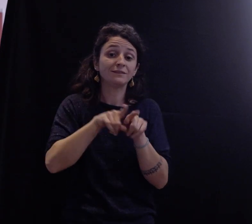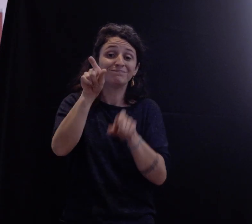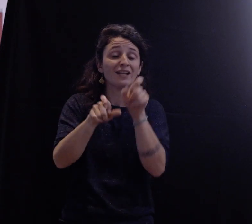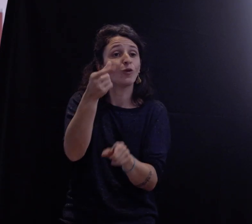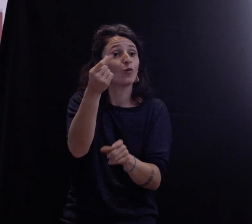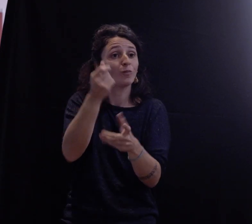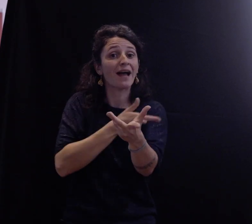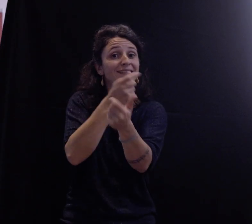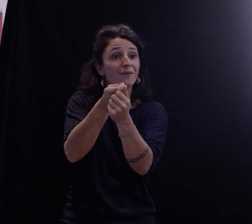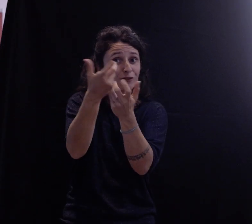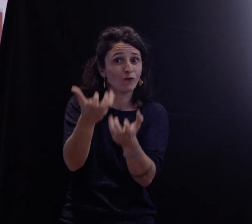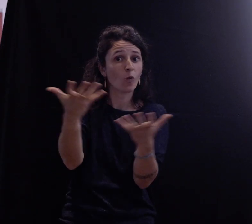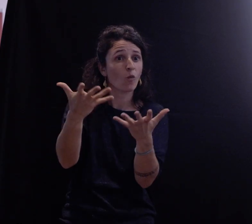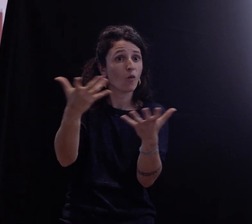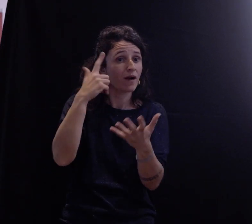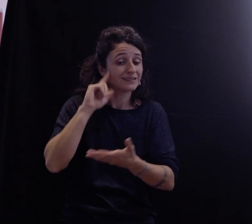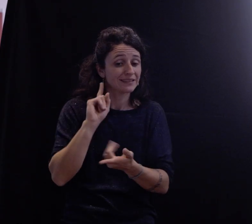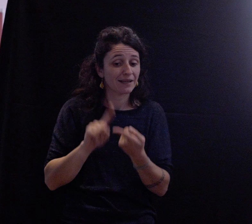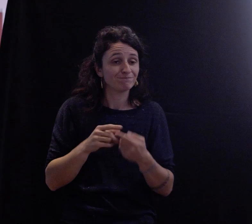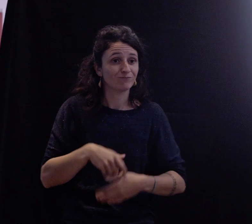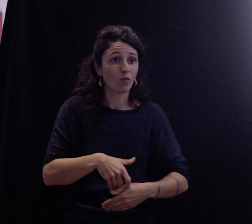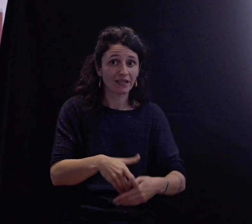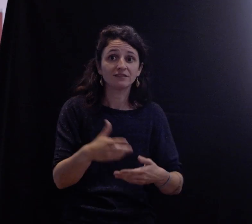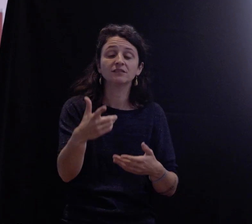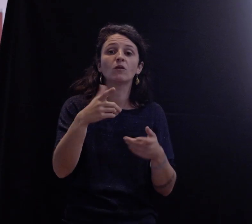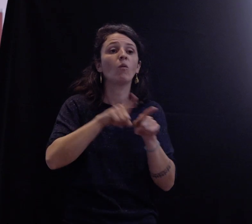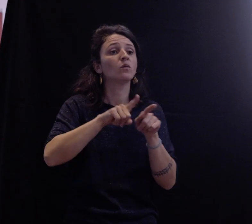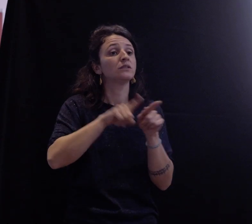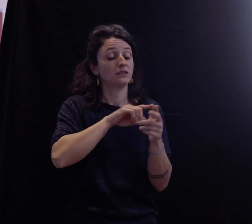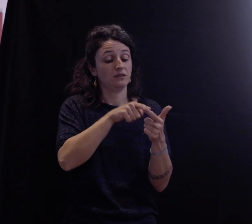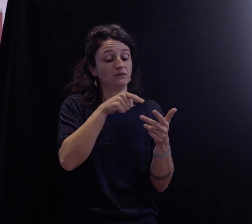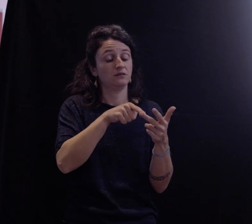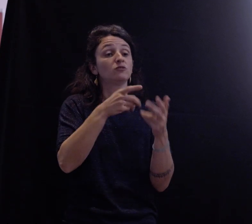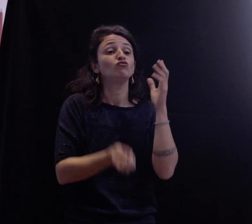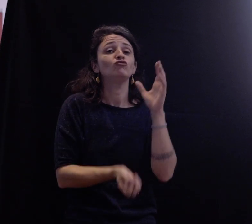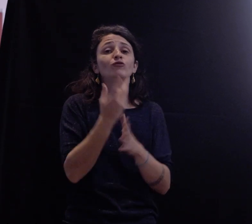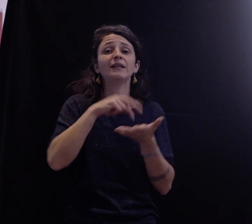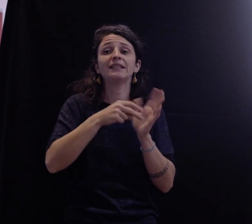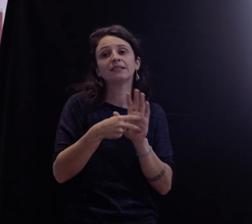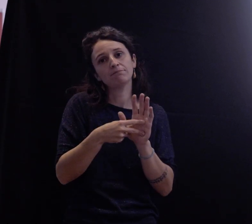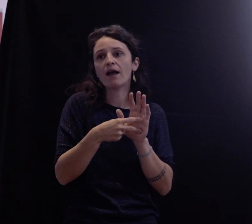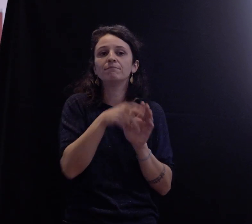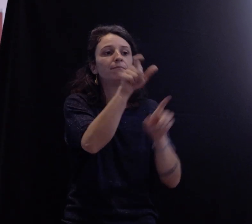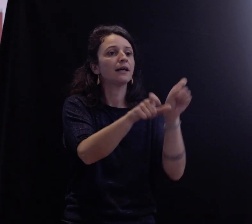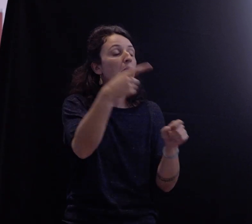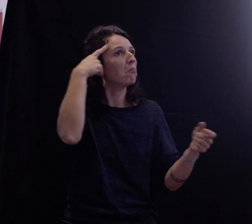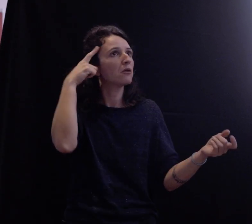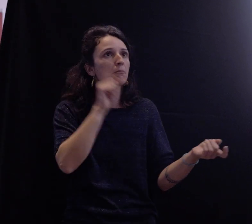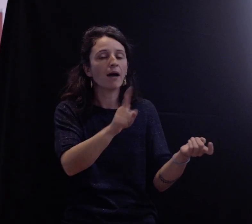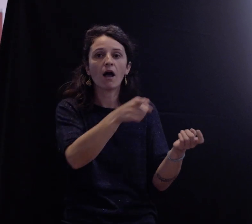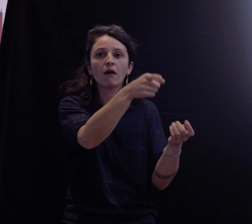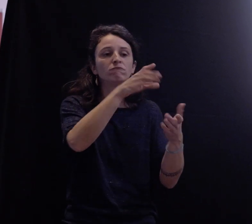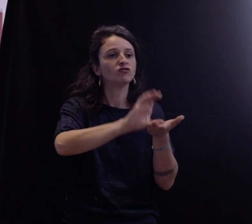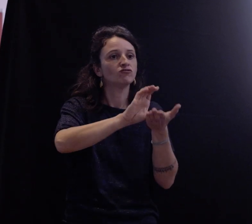couple. Et puis le fait d'avoir des nouvelles techniques, ça permet de poser des diagnostics chez des gens chez qui on n'aurait peut-être pas pensé au